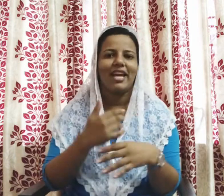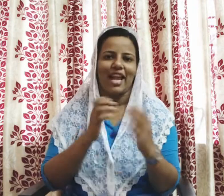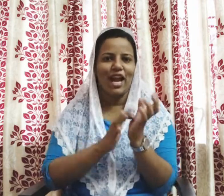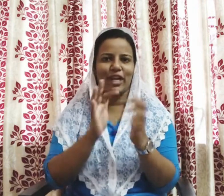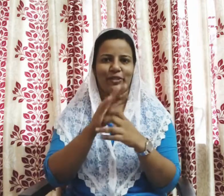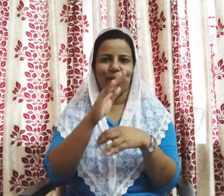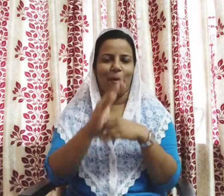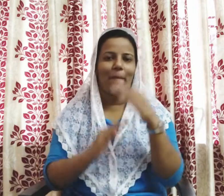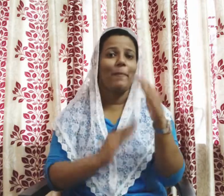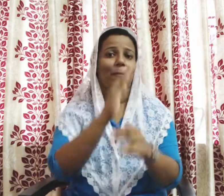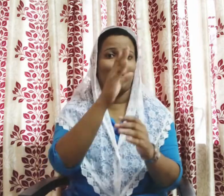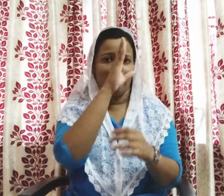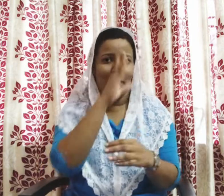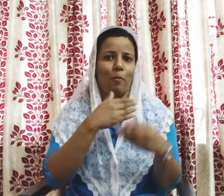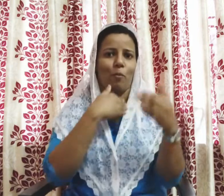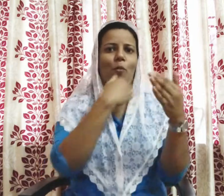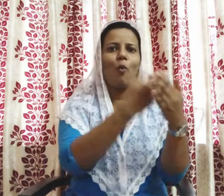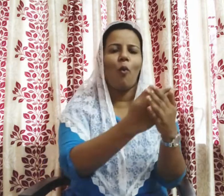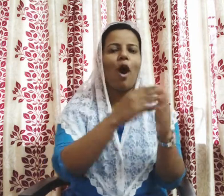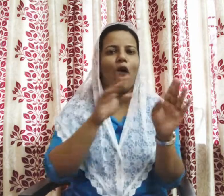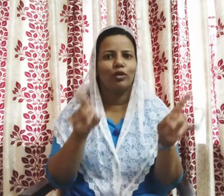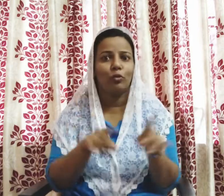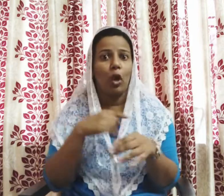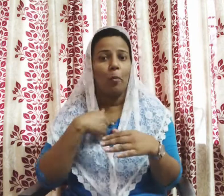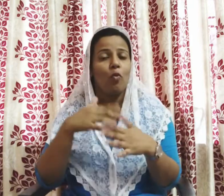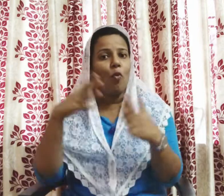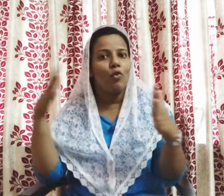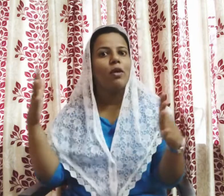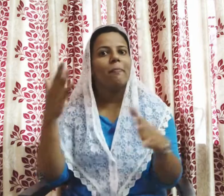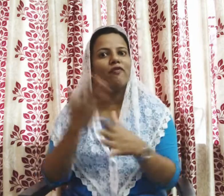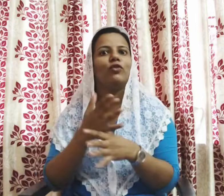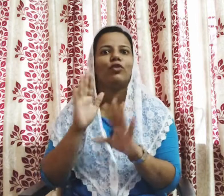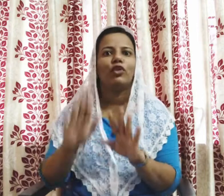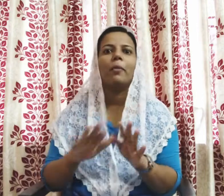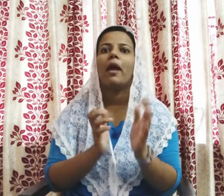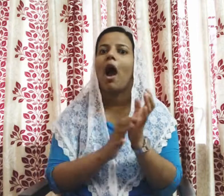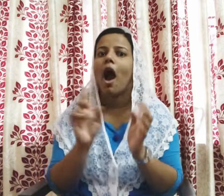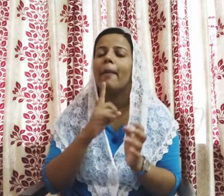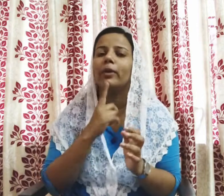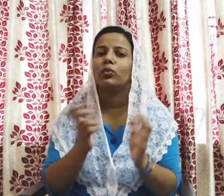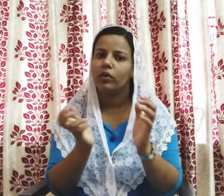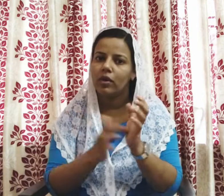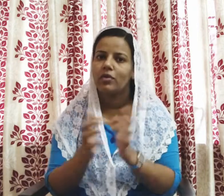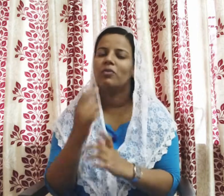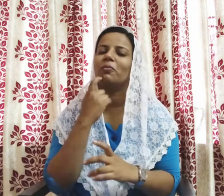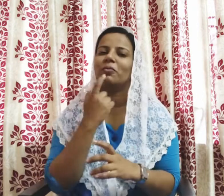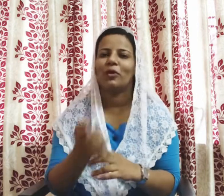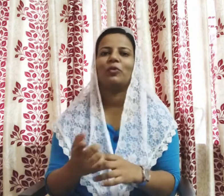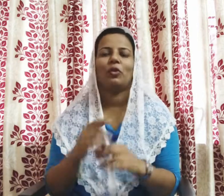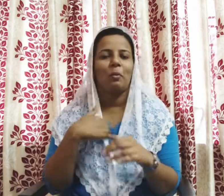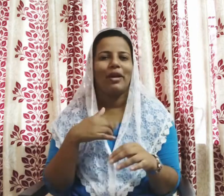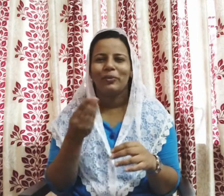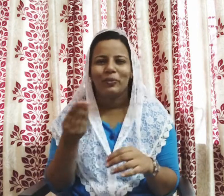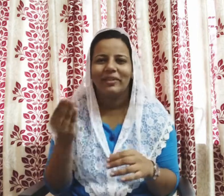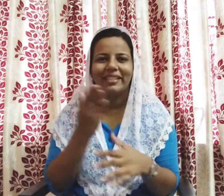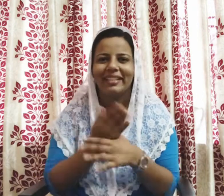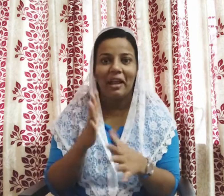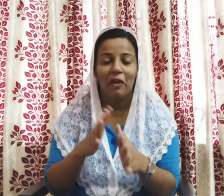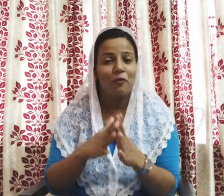അവർ അതിലും അധികം ചെയ്യും. ഇന്ന് ഞാനും നിങ്ങളും വിളിക്കപ്പെട്ടിരിക്കുന്നത് ചെറിയ പ്രവൃത്തി ചെയ്യുവാനായിട്ടല്ല, വലിയ പ്രവൃത്തി